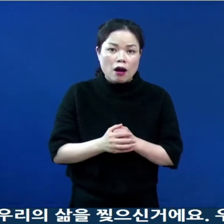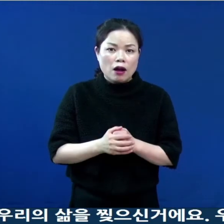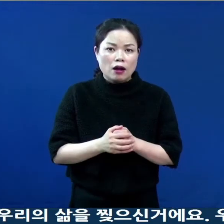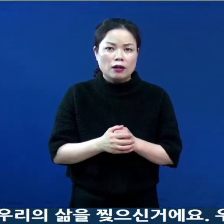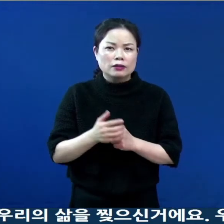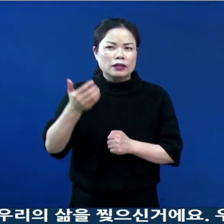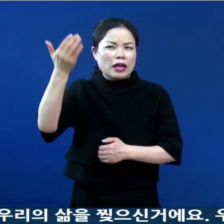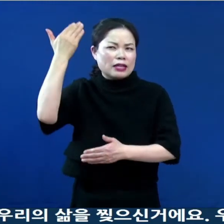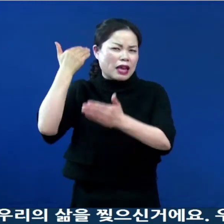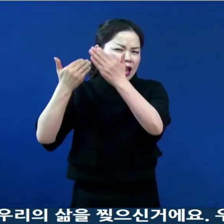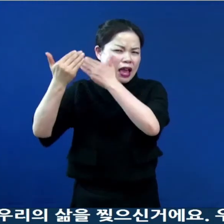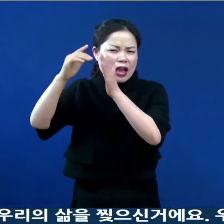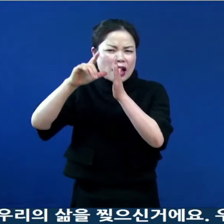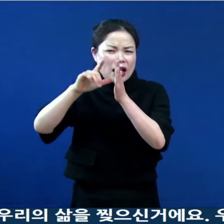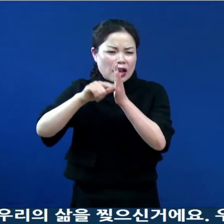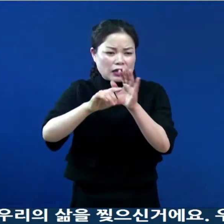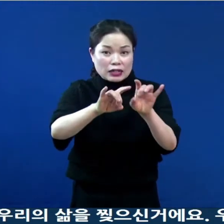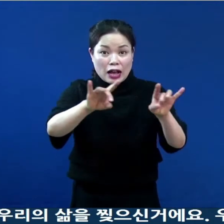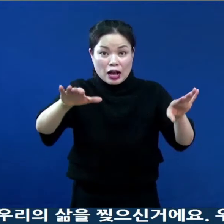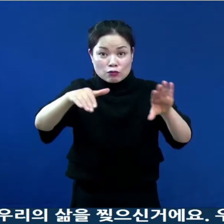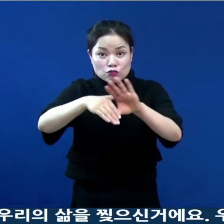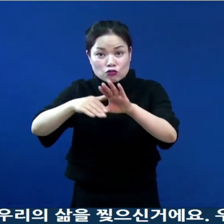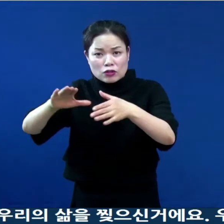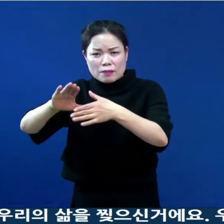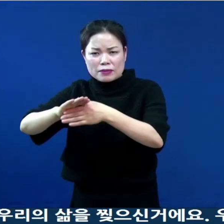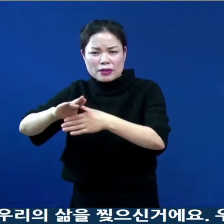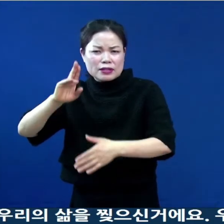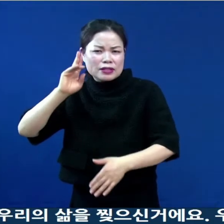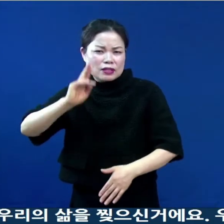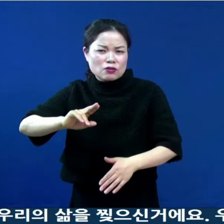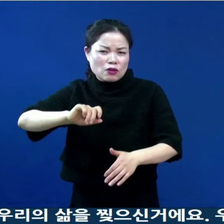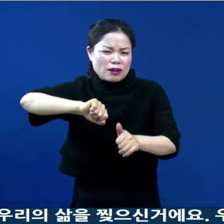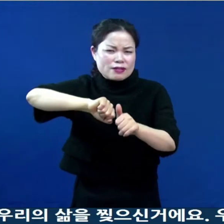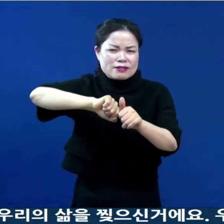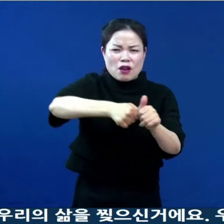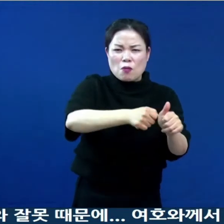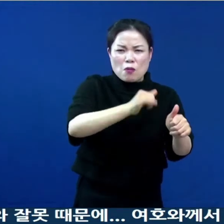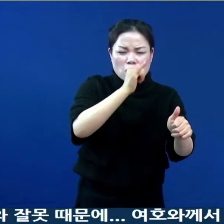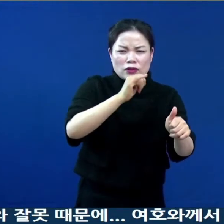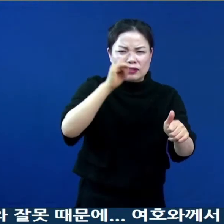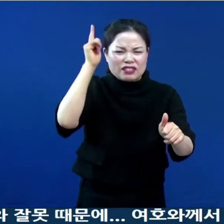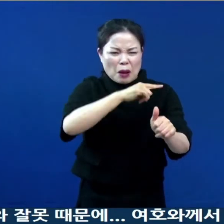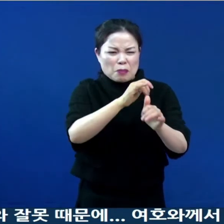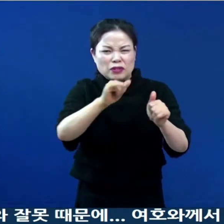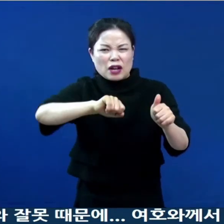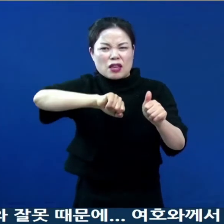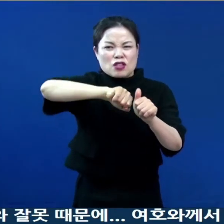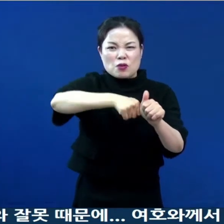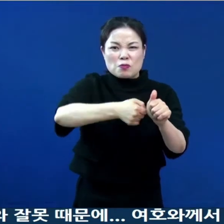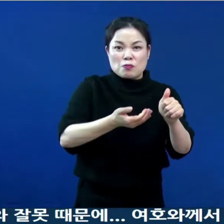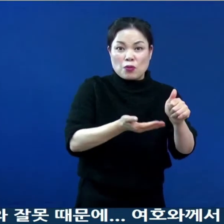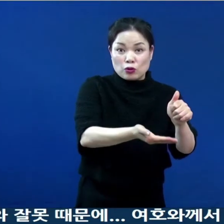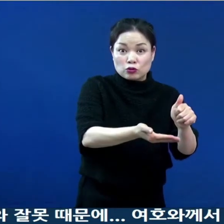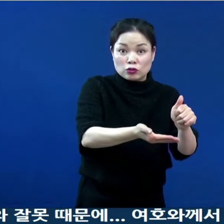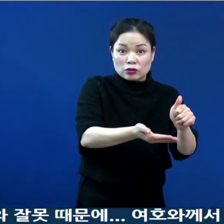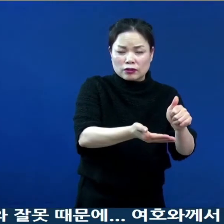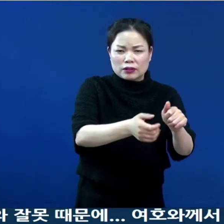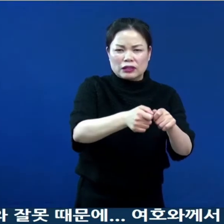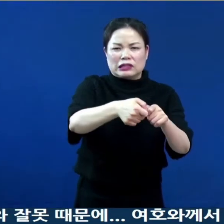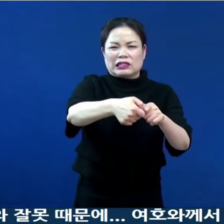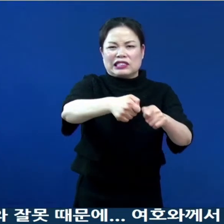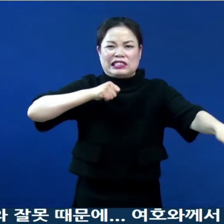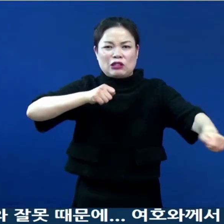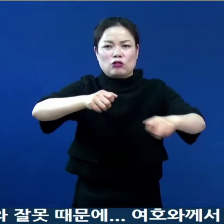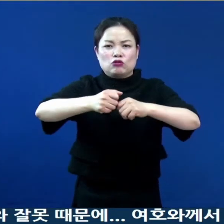고대 시대 때 보면 각 문화마다 아주 지독한 형벌이 있죠. 아주 나쁜 사람들 벌할 때 찢어 죽이는